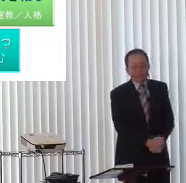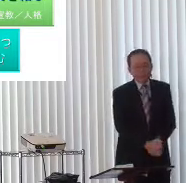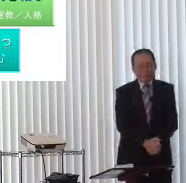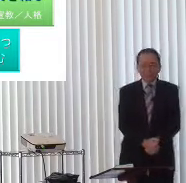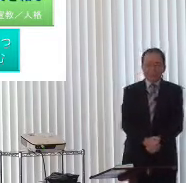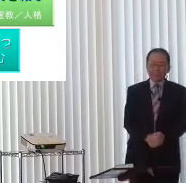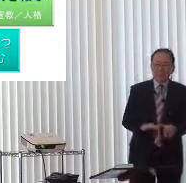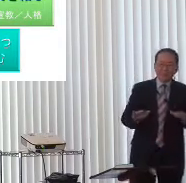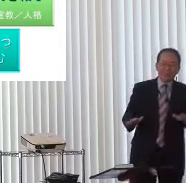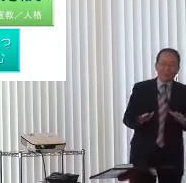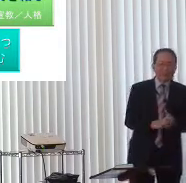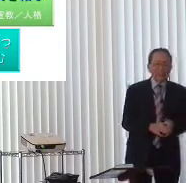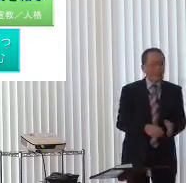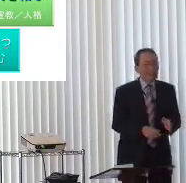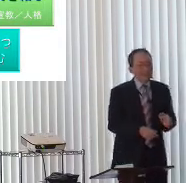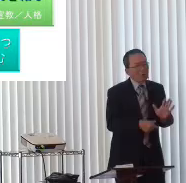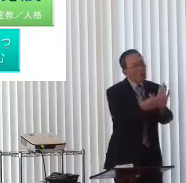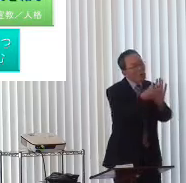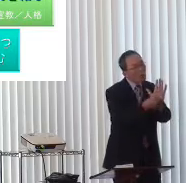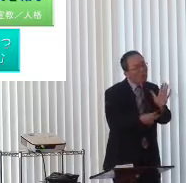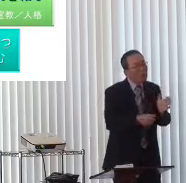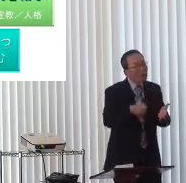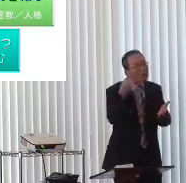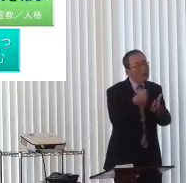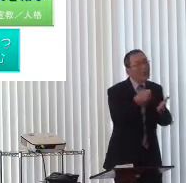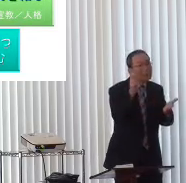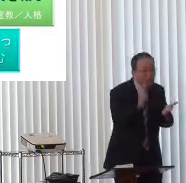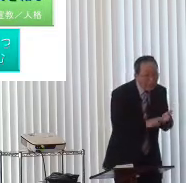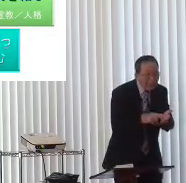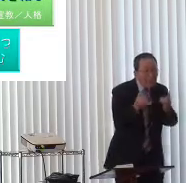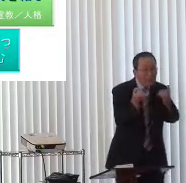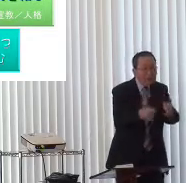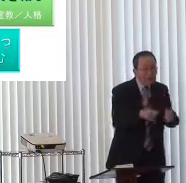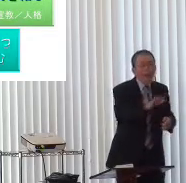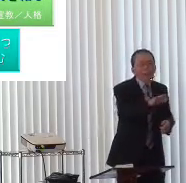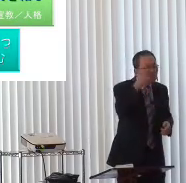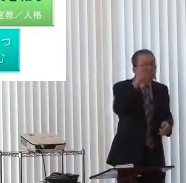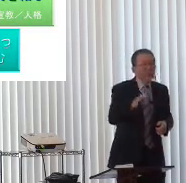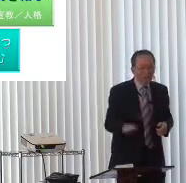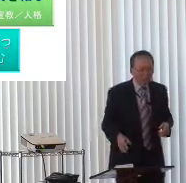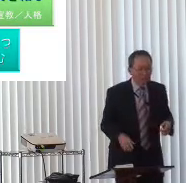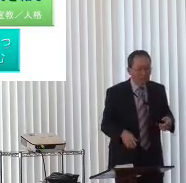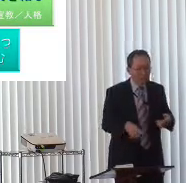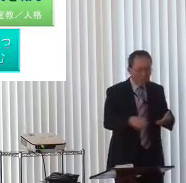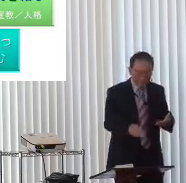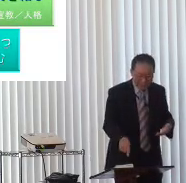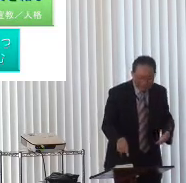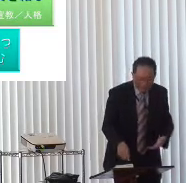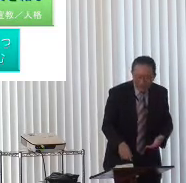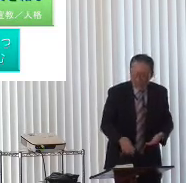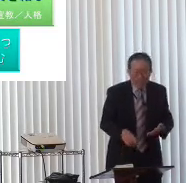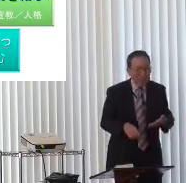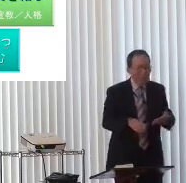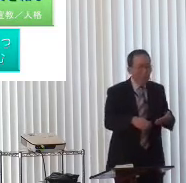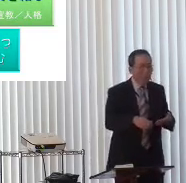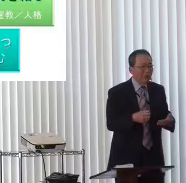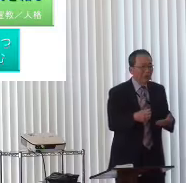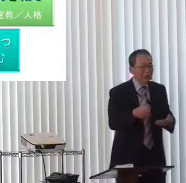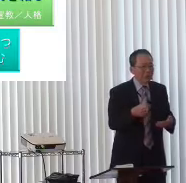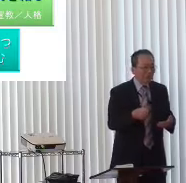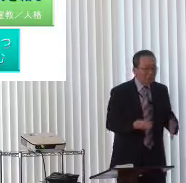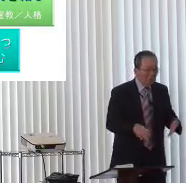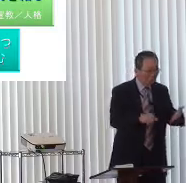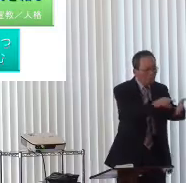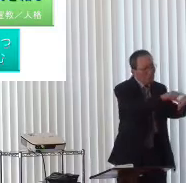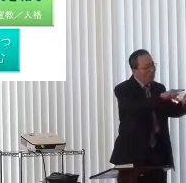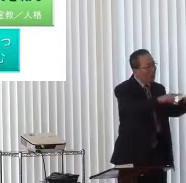もうすでに目標を定めておられる方もあるかもしれませんが、ぜひこの修法のここのところにですね、皆さんがあ